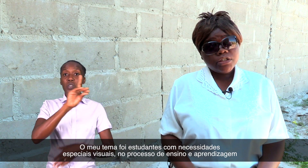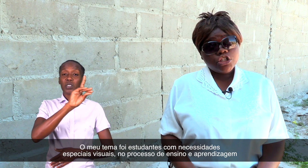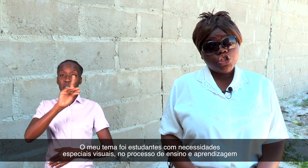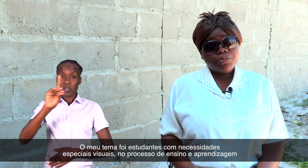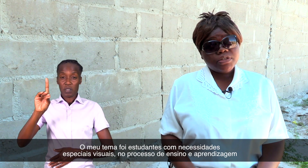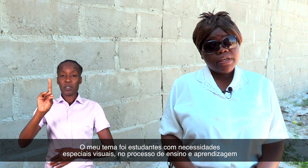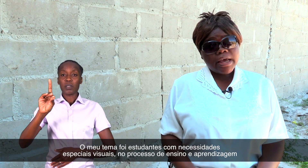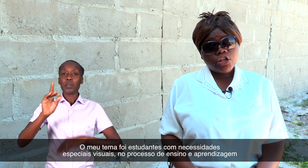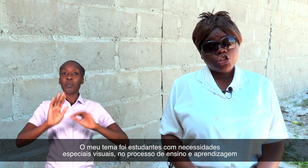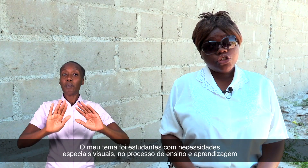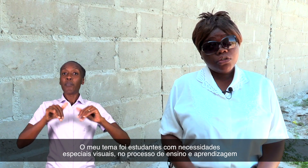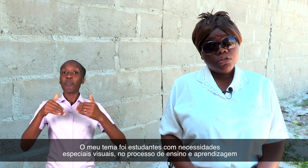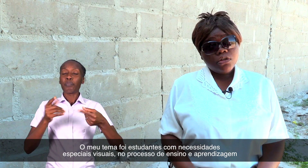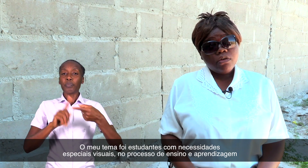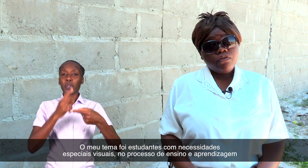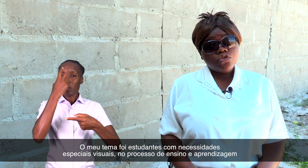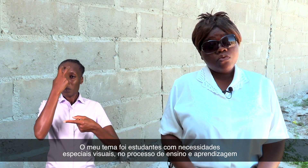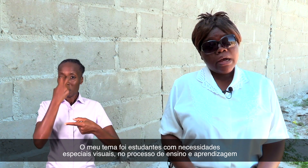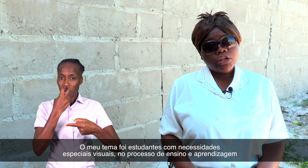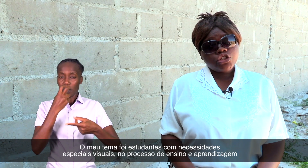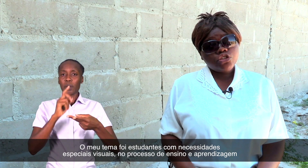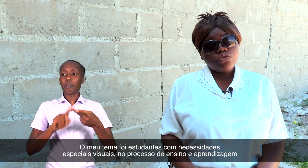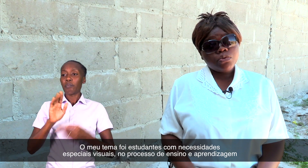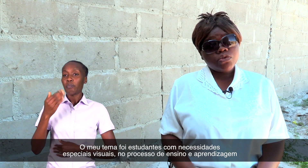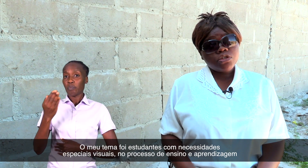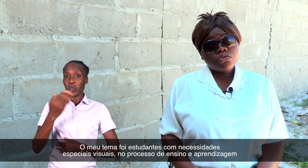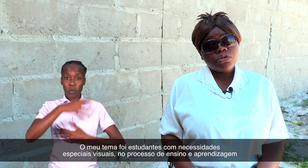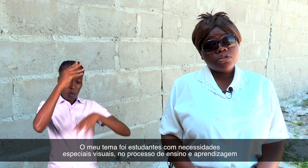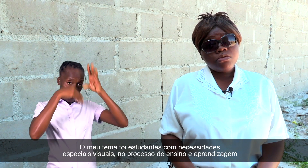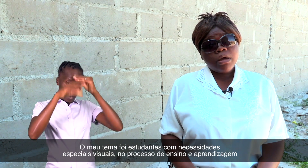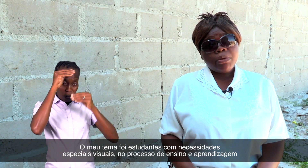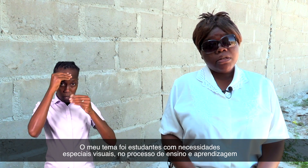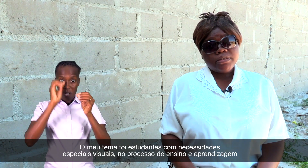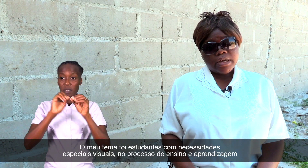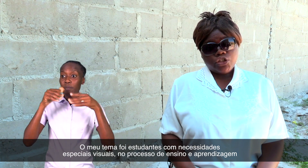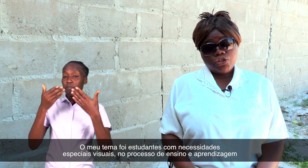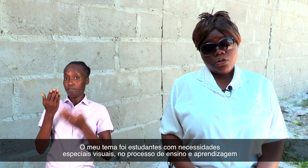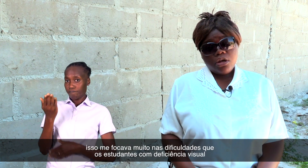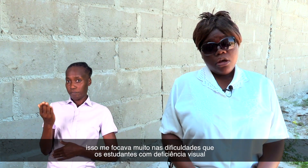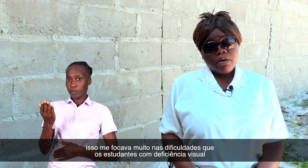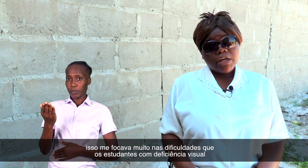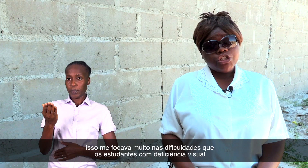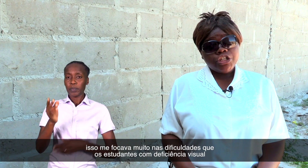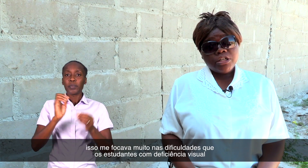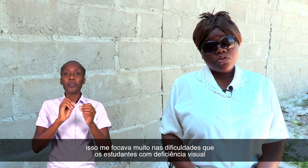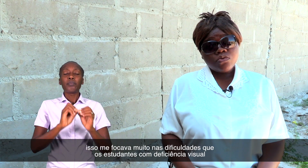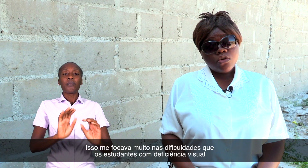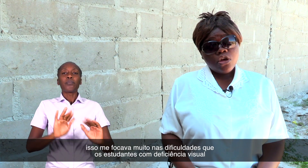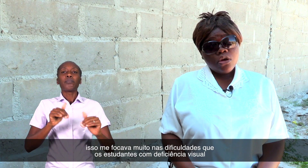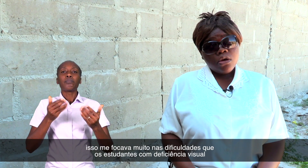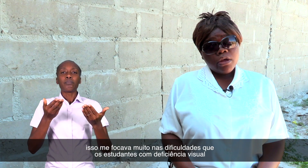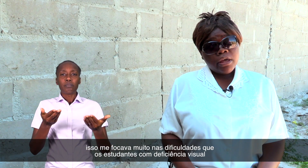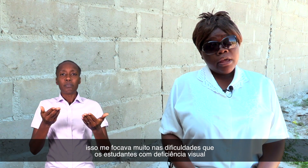necessidades especiais visuais no processo de ensino e aprendizagem. Mas